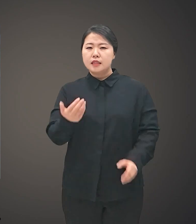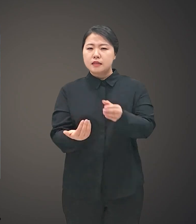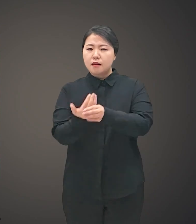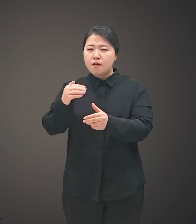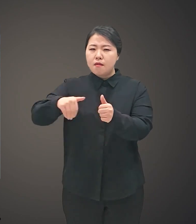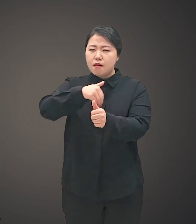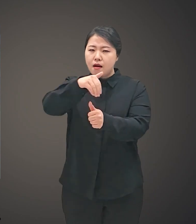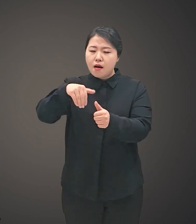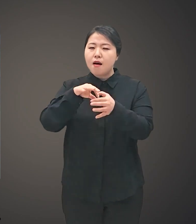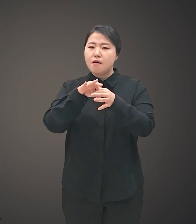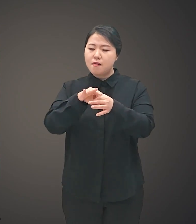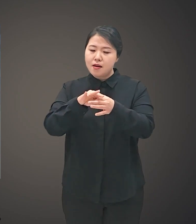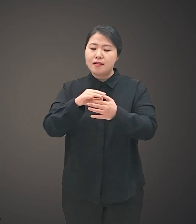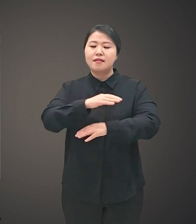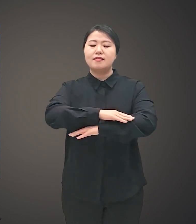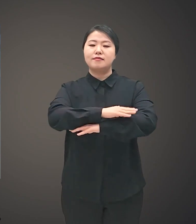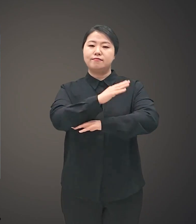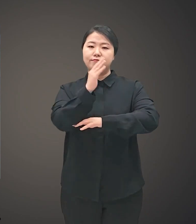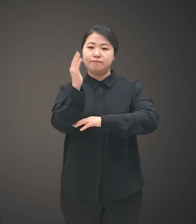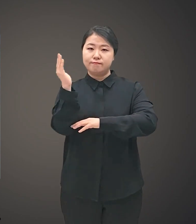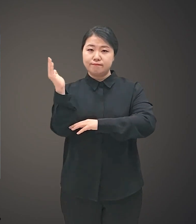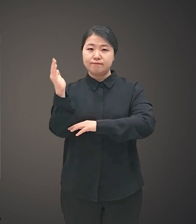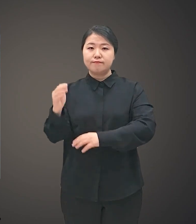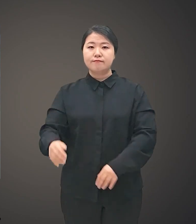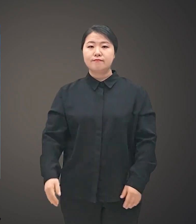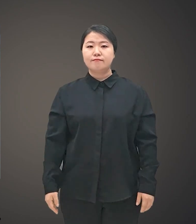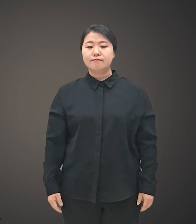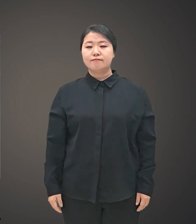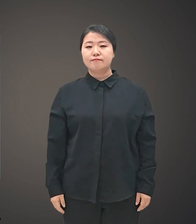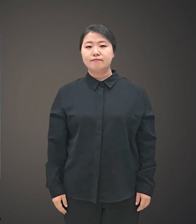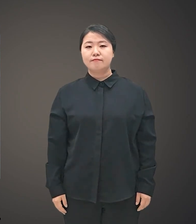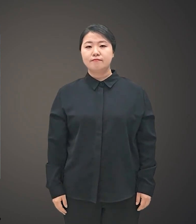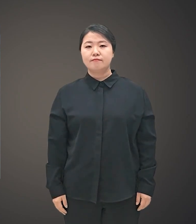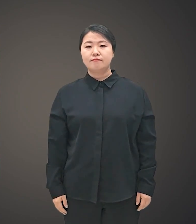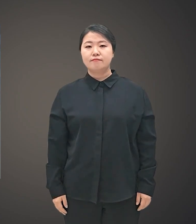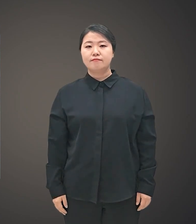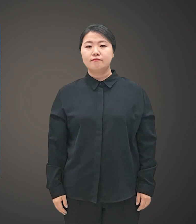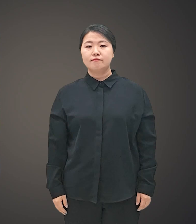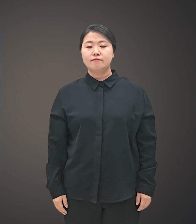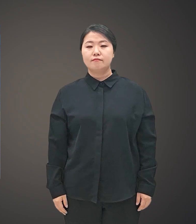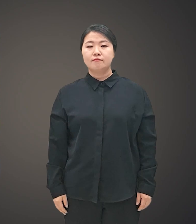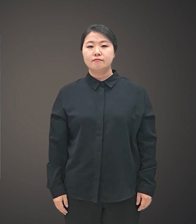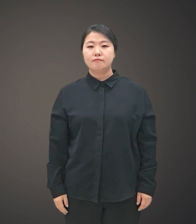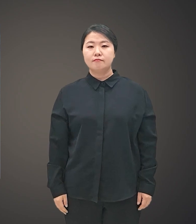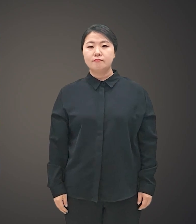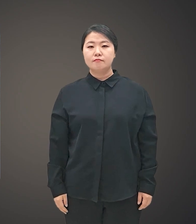이것은 어쩌다 그런 사건이 벌어졌는지에 대한 이야기다.